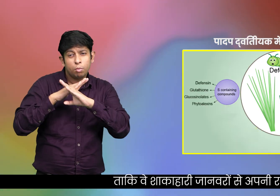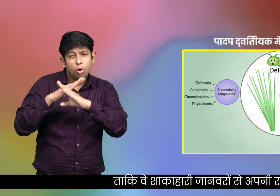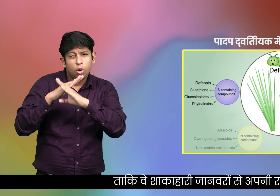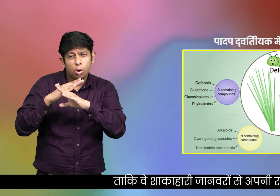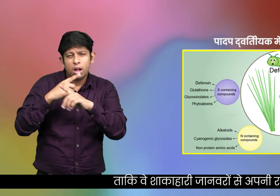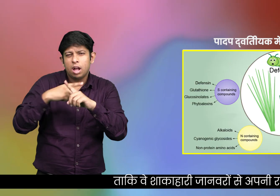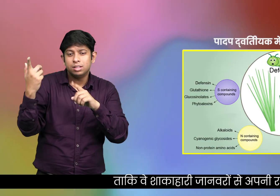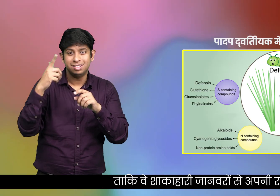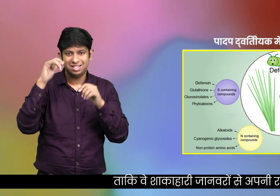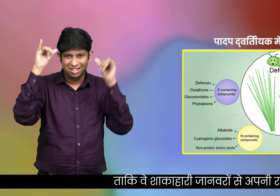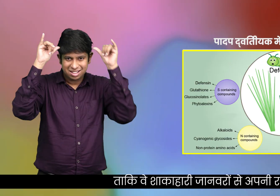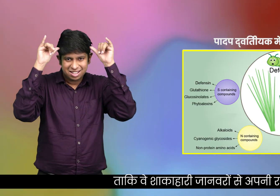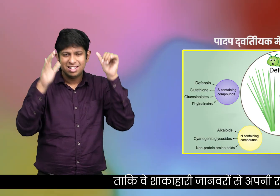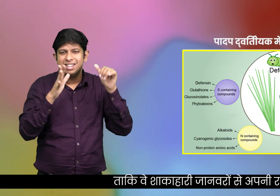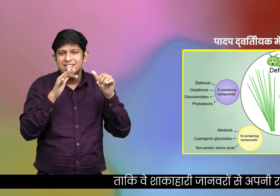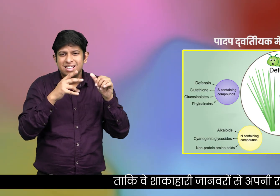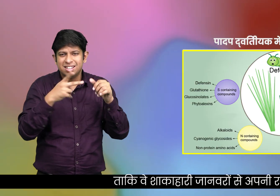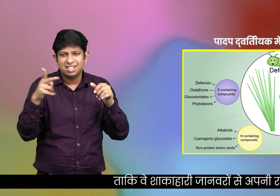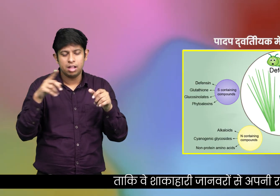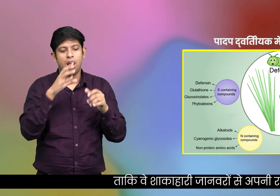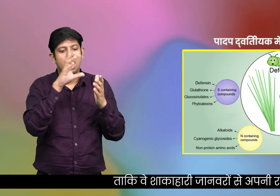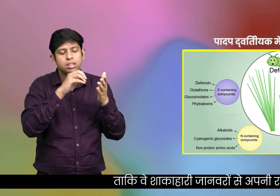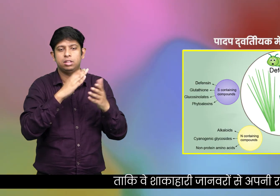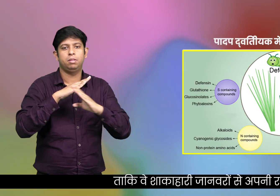शाकाहारी जानवरों से अपनी रक्षा कर सके।